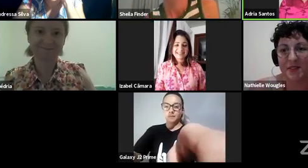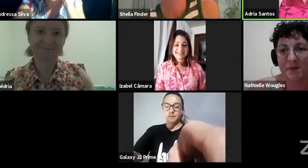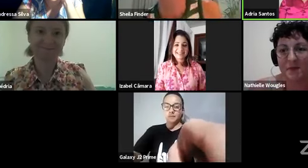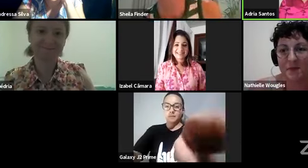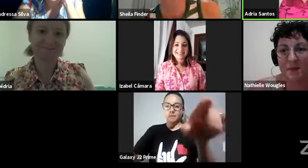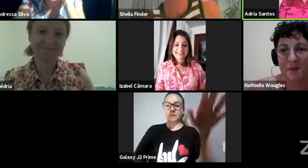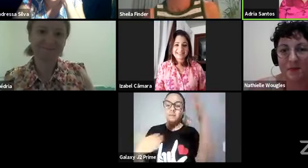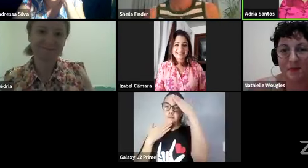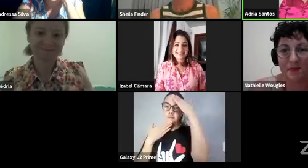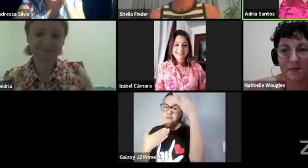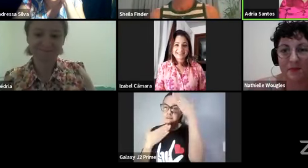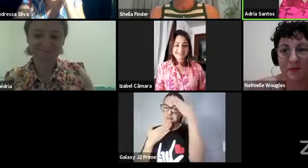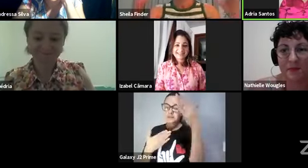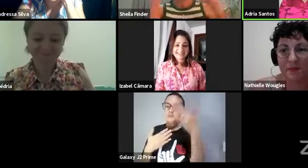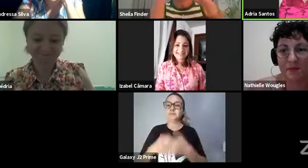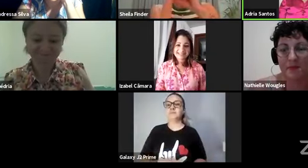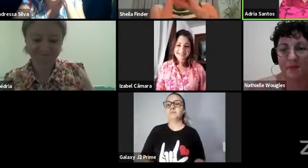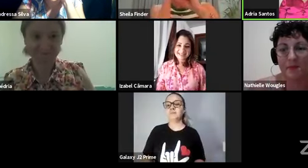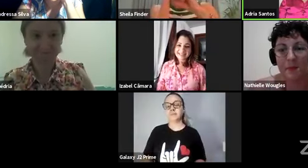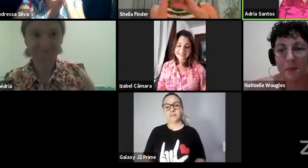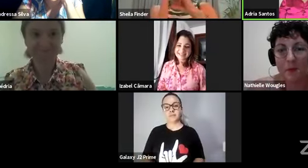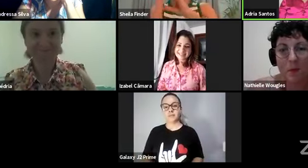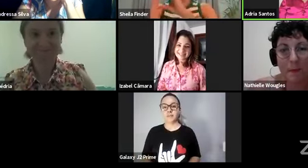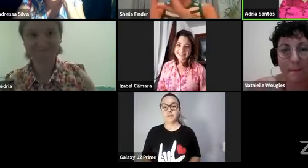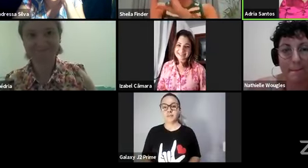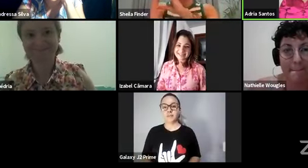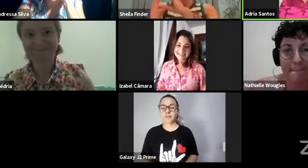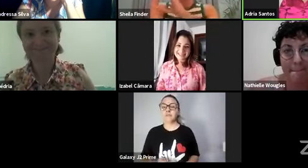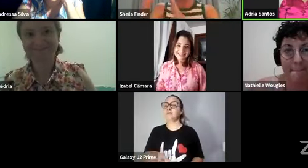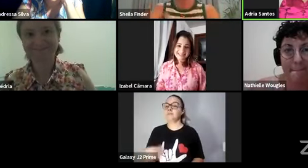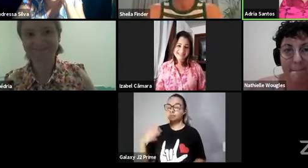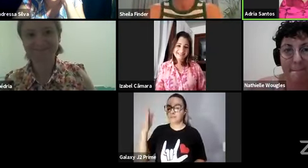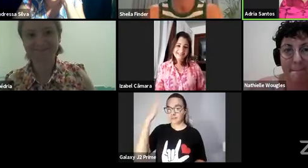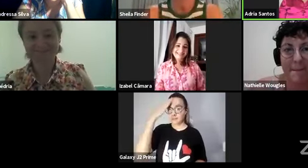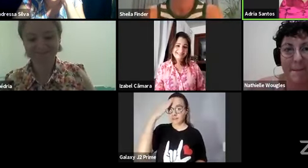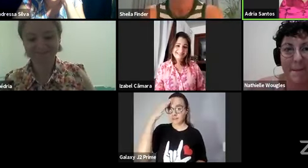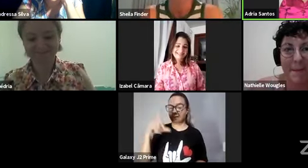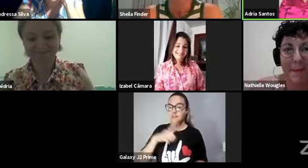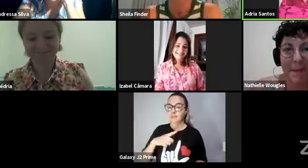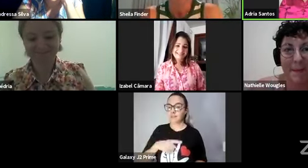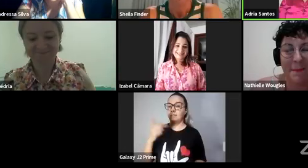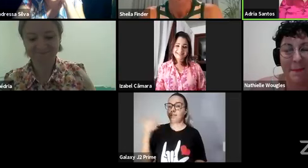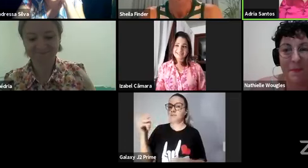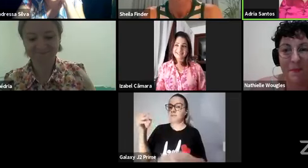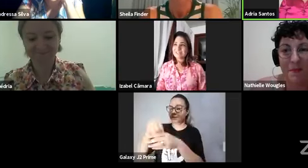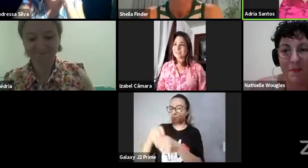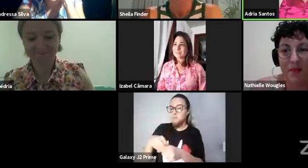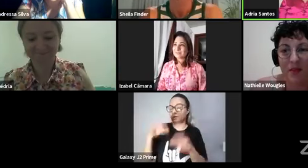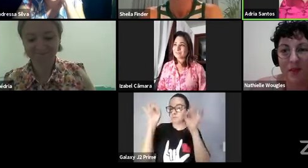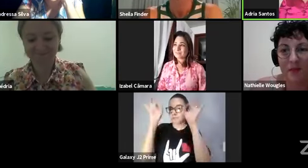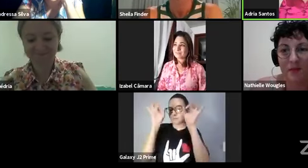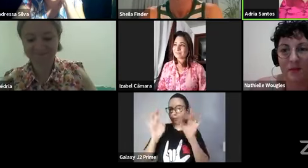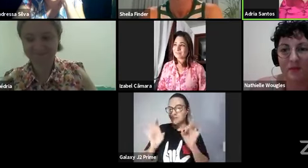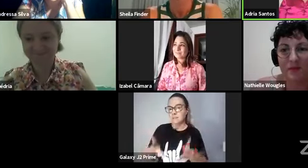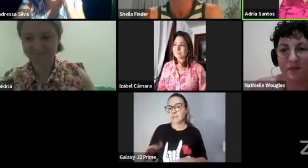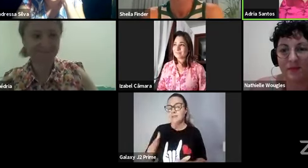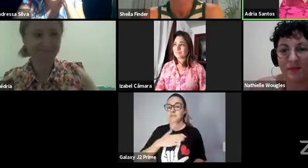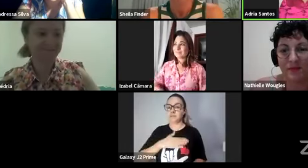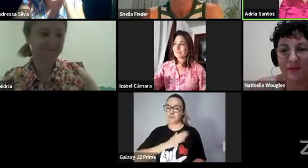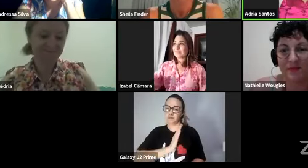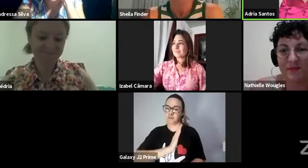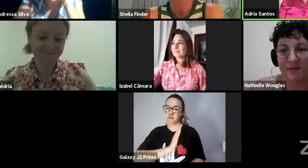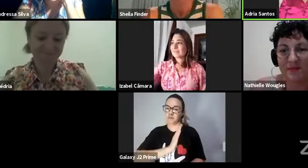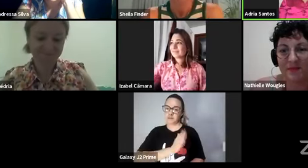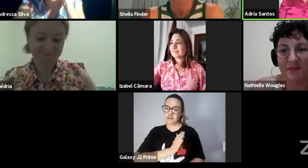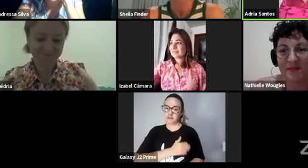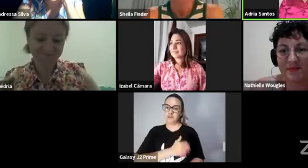Obrigada, Sheila. Sabe que você também tem um lugar bem especial, né? Aqui no meu coração. E a